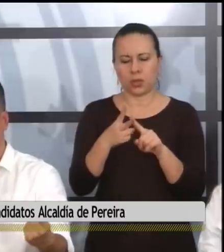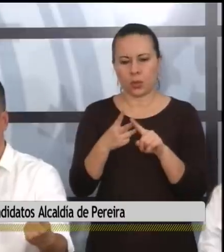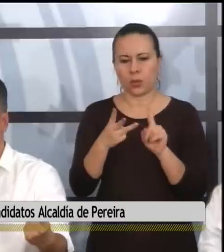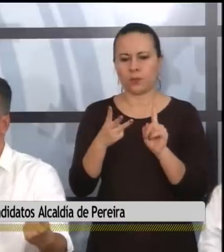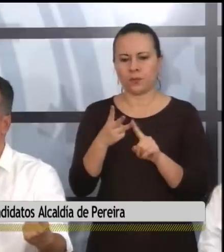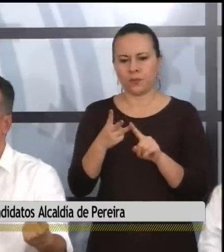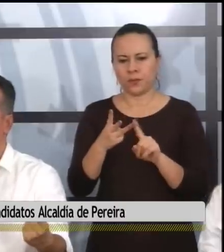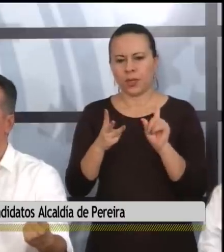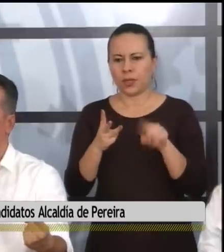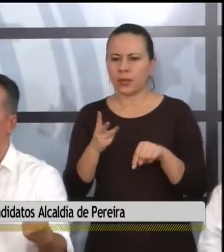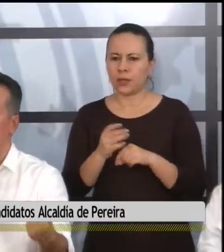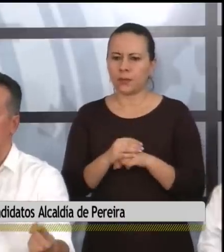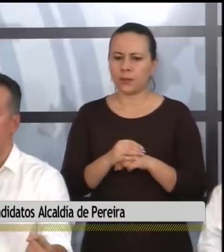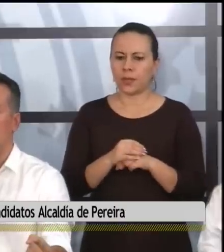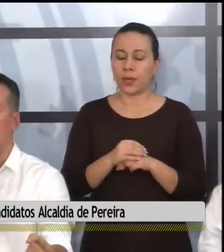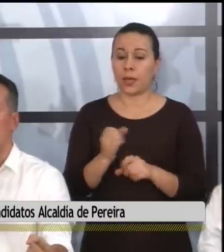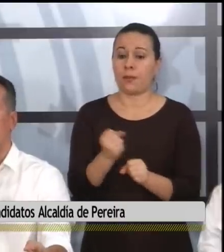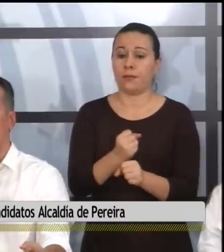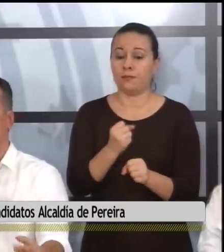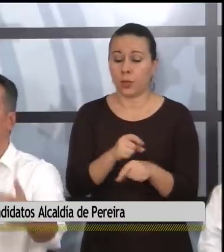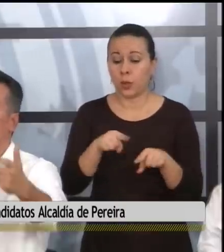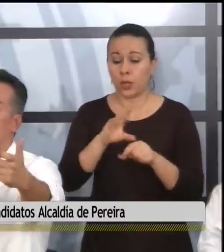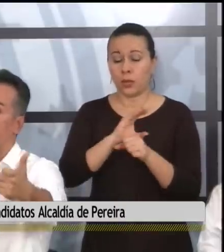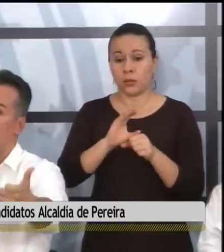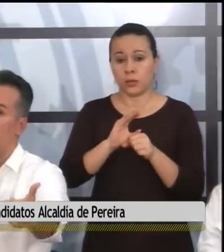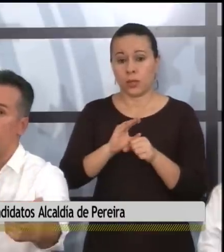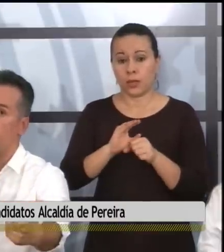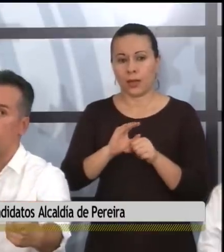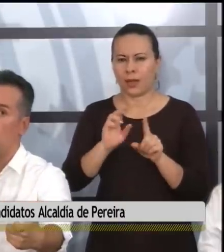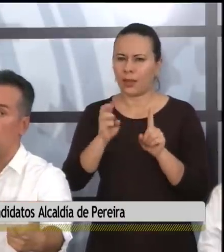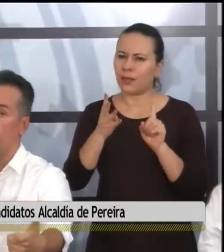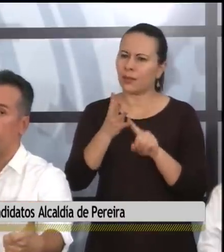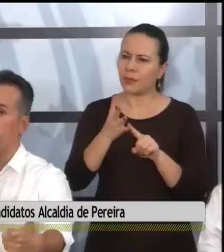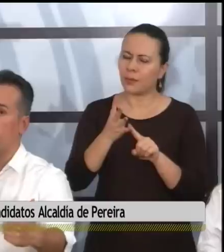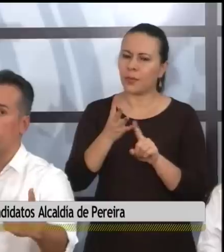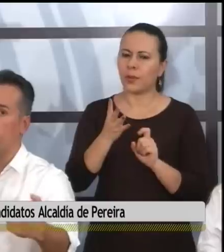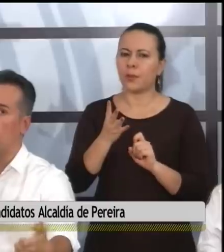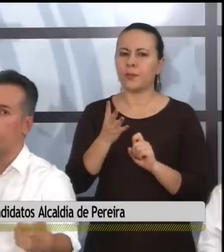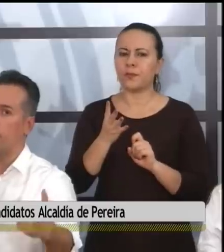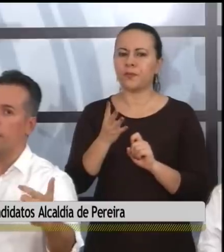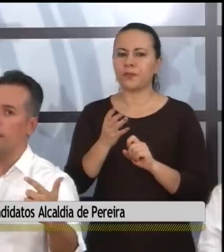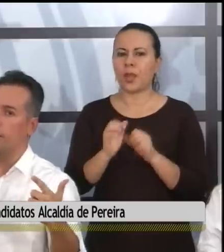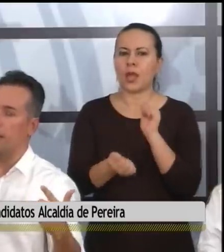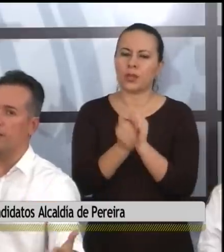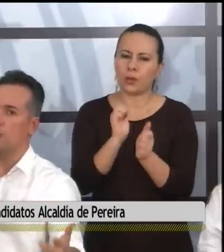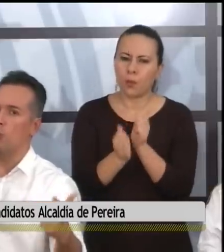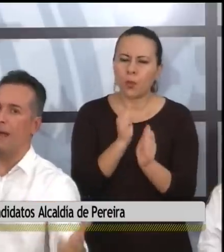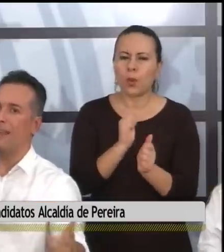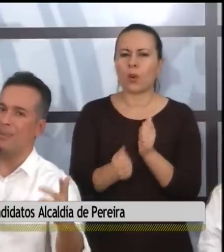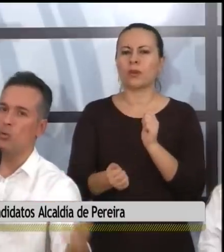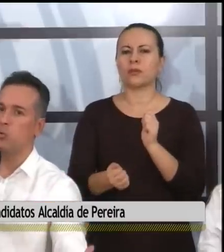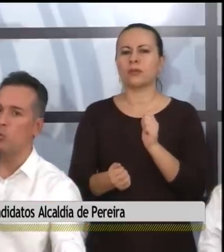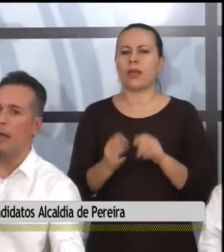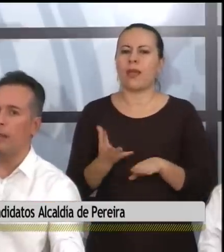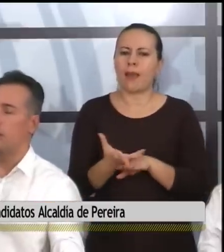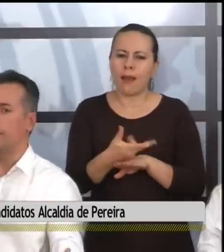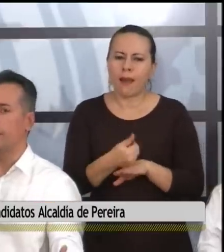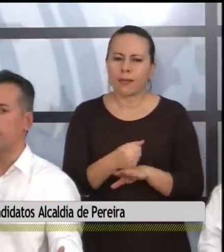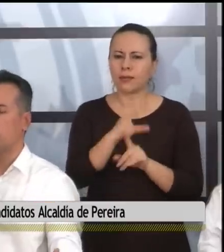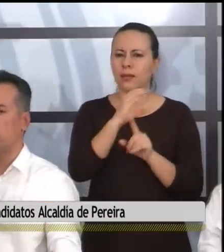que tiene la ciudad en materia de empleo, miren, en el tema de oferta de deporte, de recreación, arte,